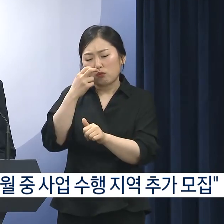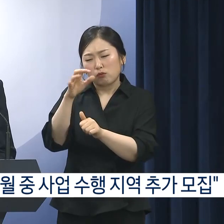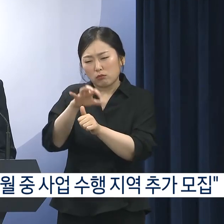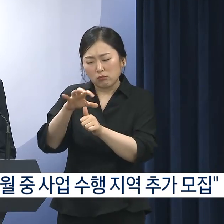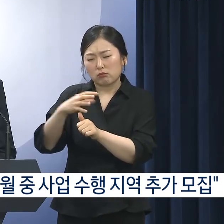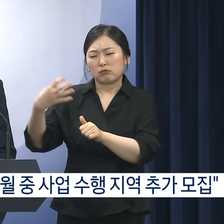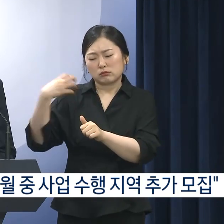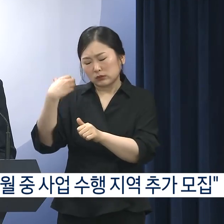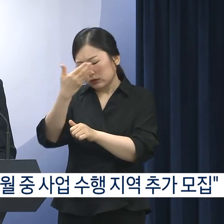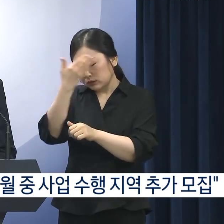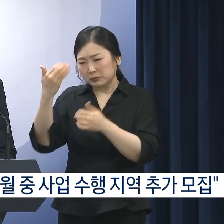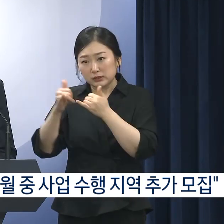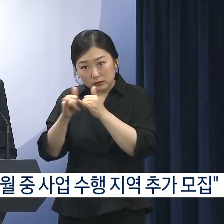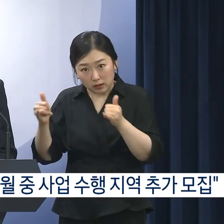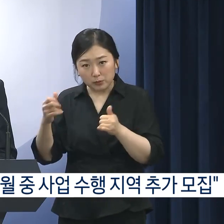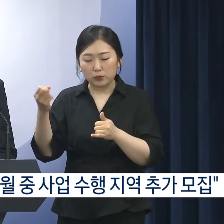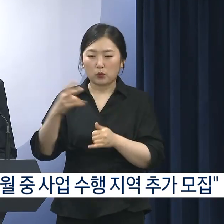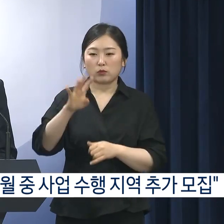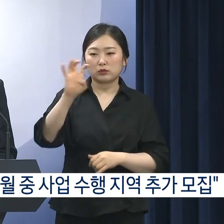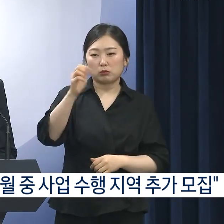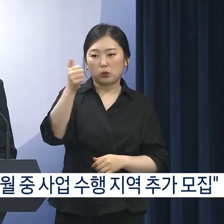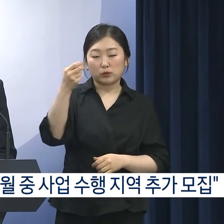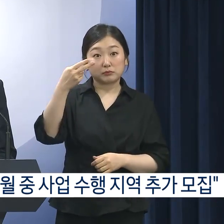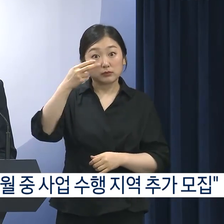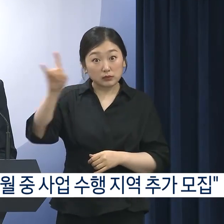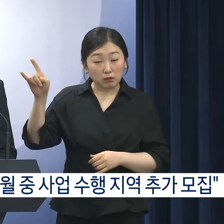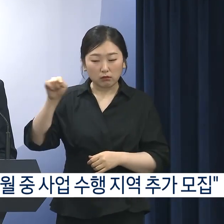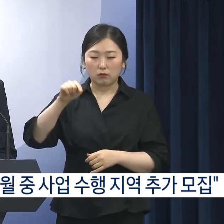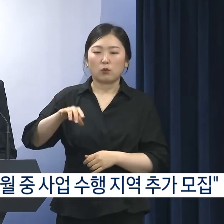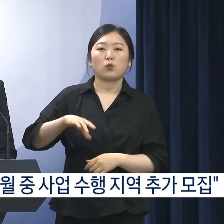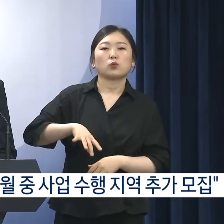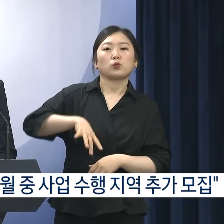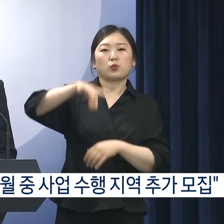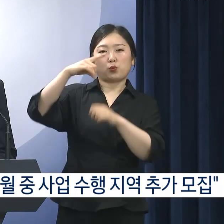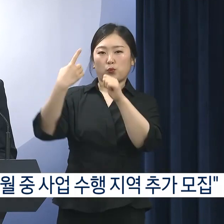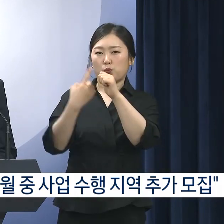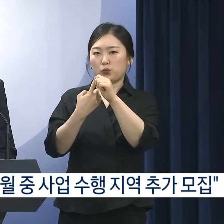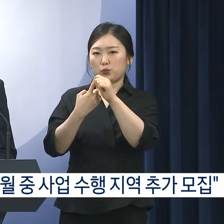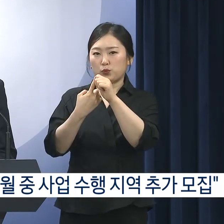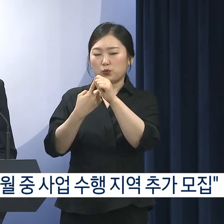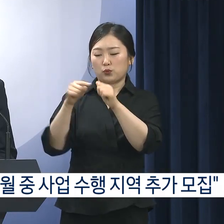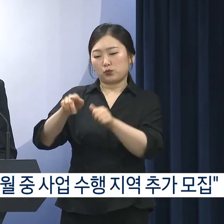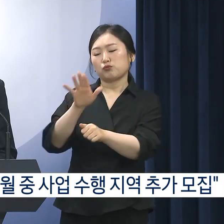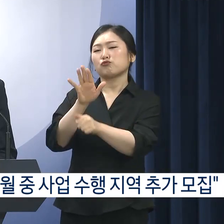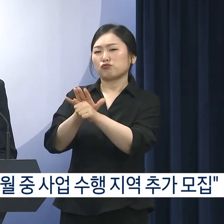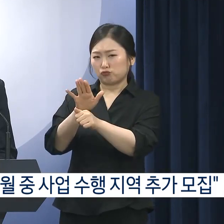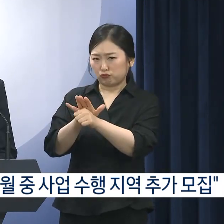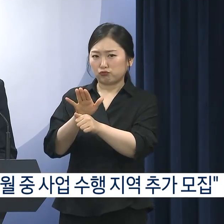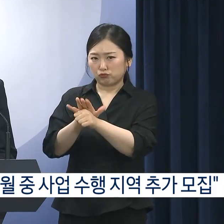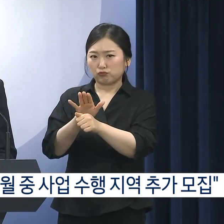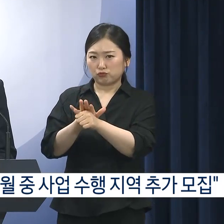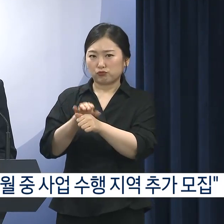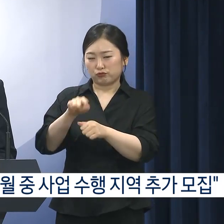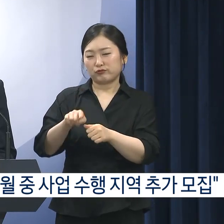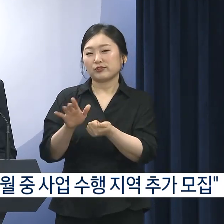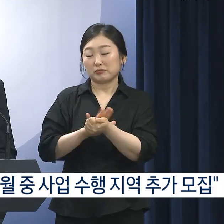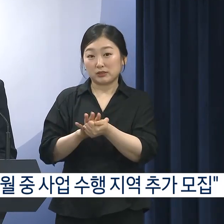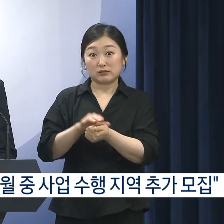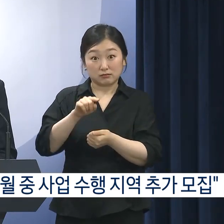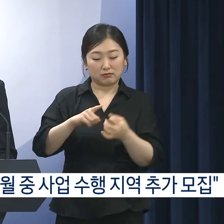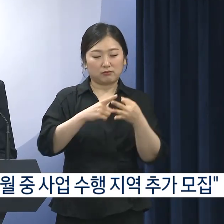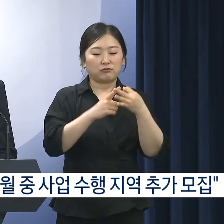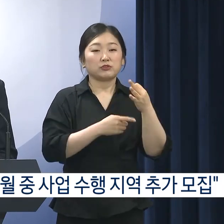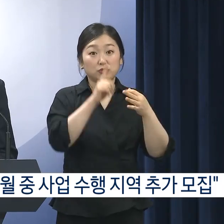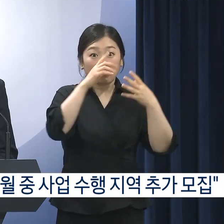분들에게 최초로 돌봄 서비스를 제공하는 것입니다. 이는 윤석열 정부에서 처음으로 시행하는